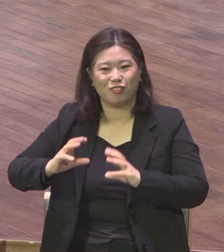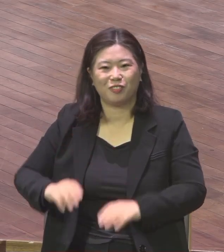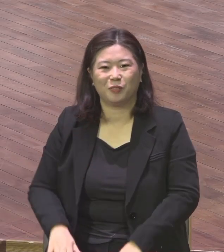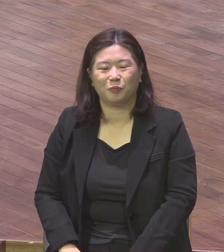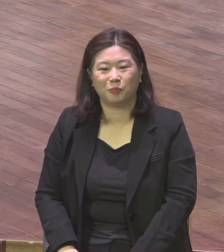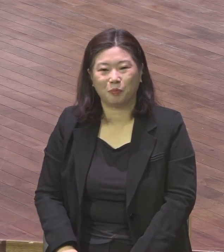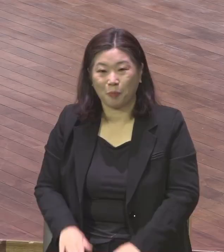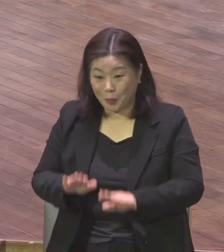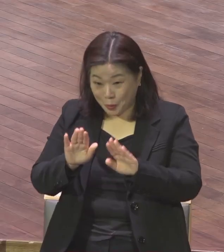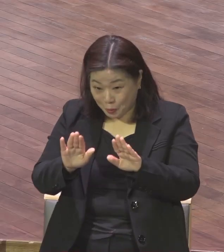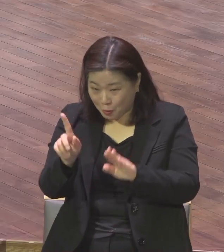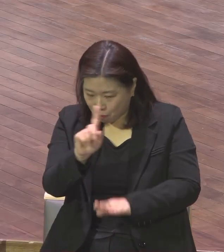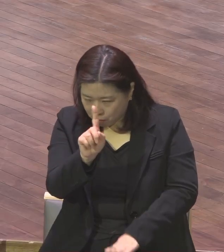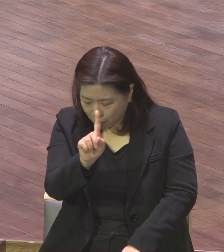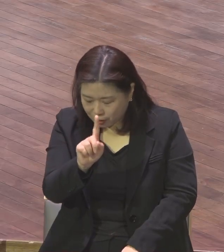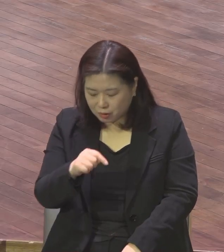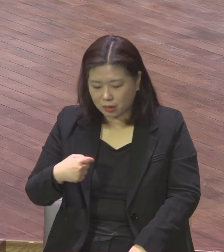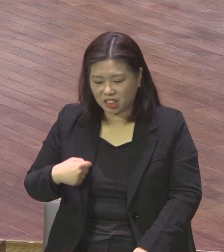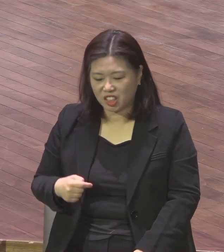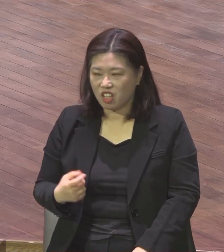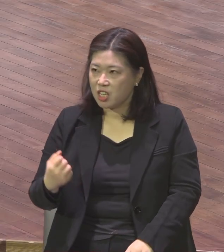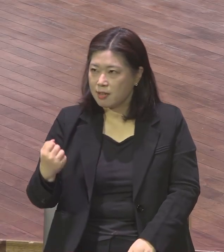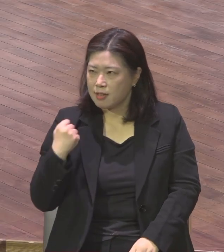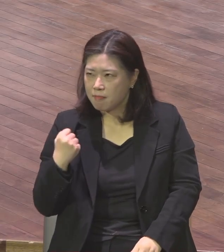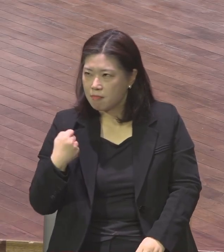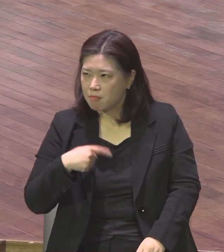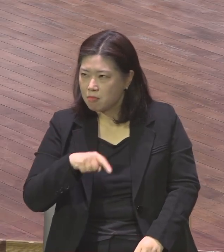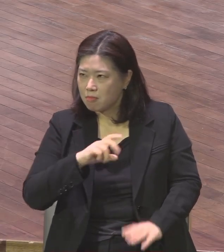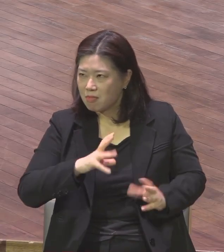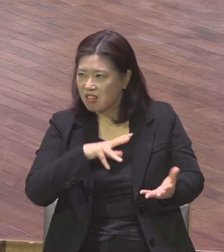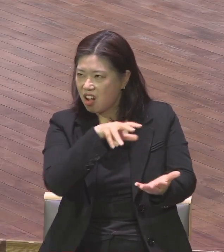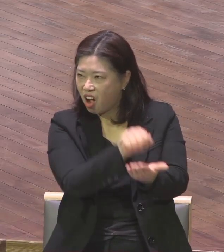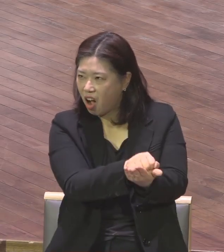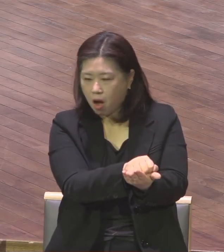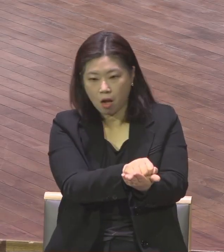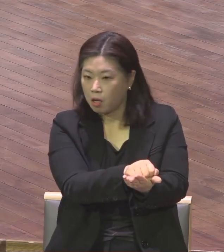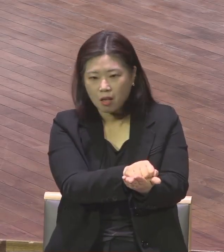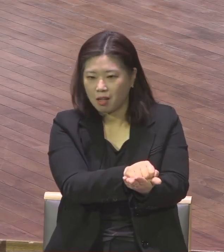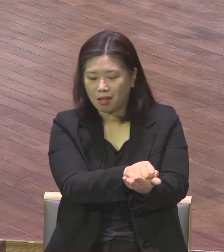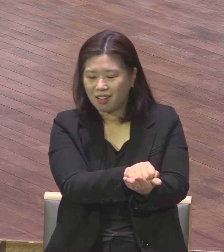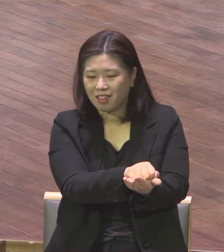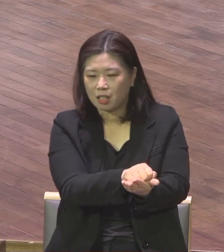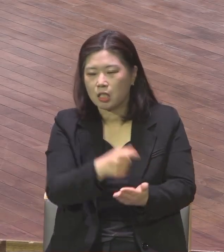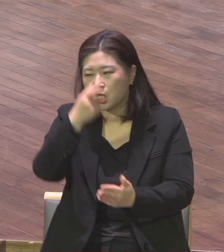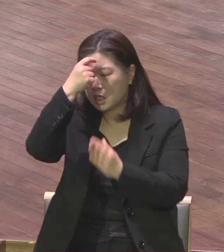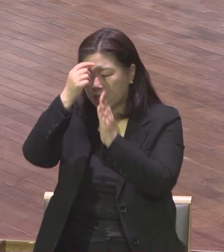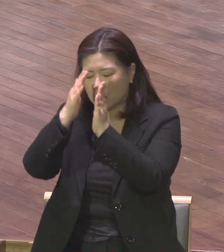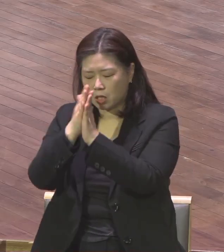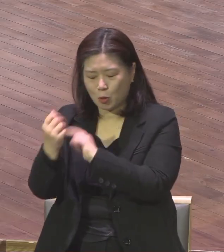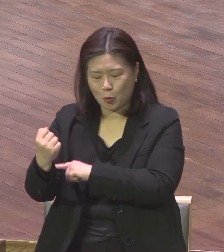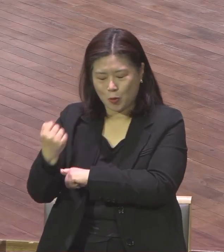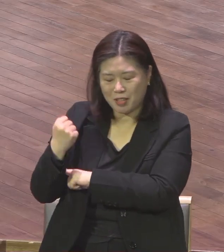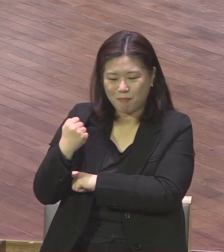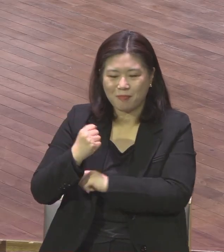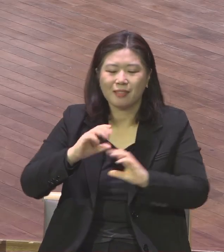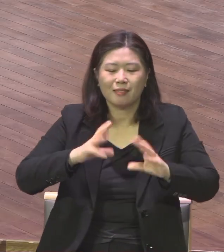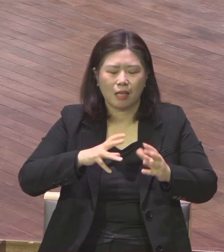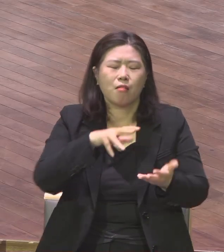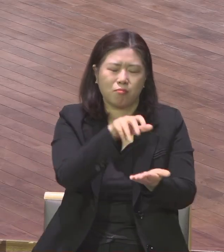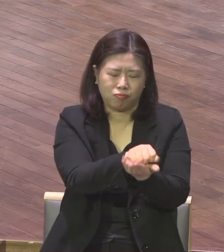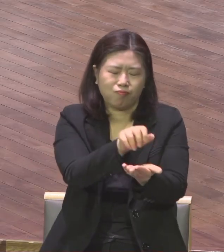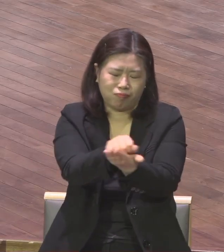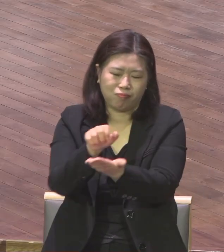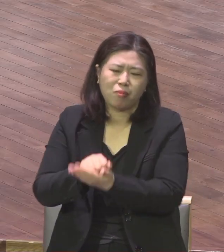우리나라는 기도로 세계를 정복할 것이다. 대한민국의 이 나라, 이 시대에 제사장 나라 말이 그냥